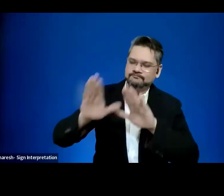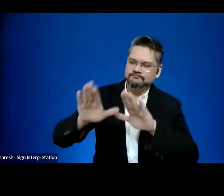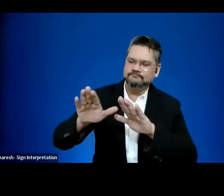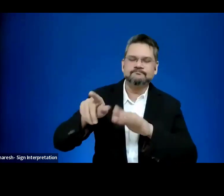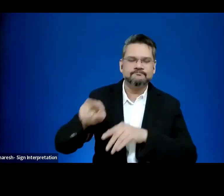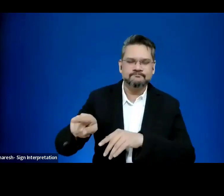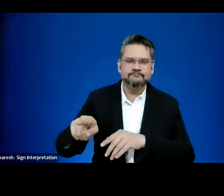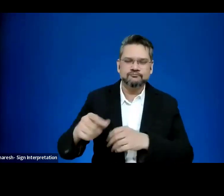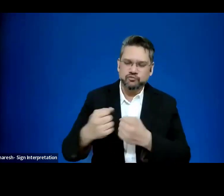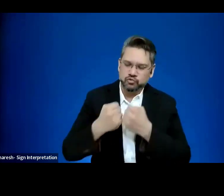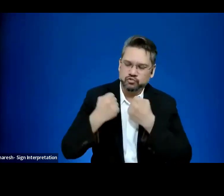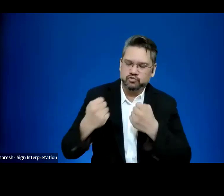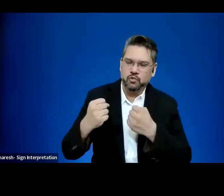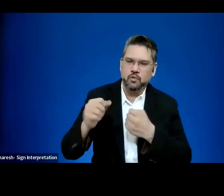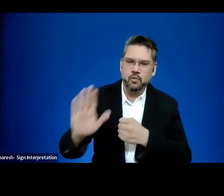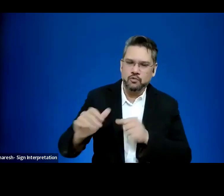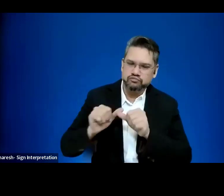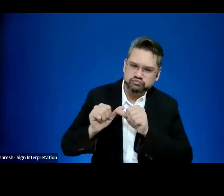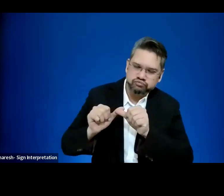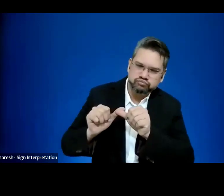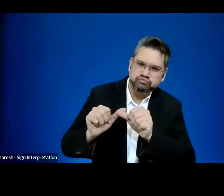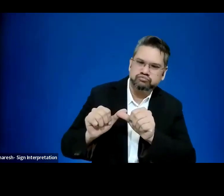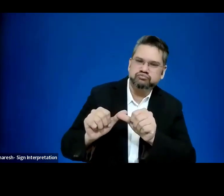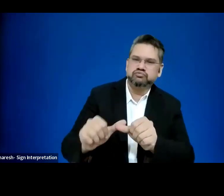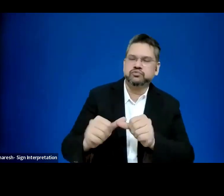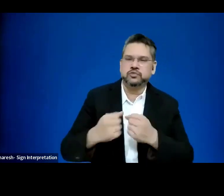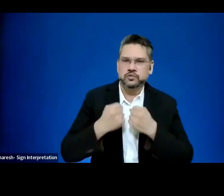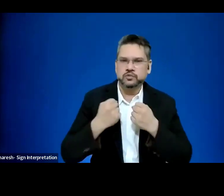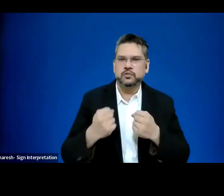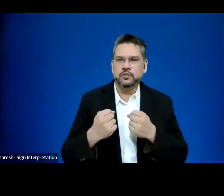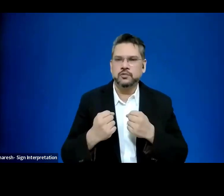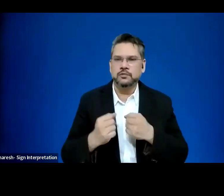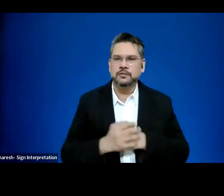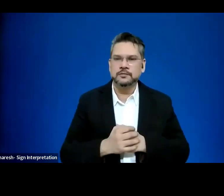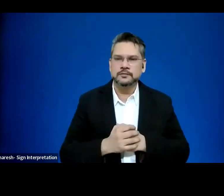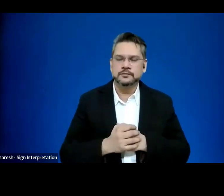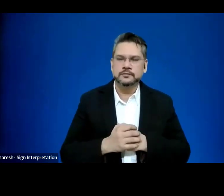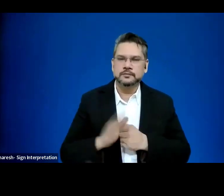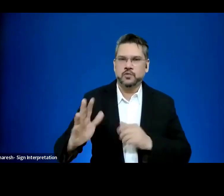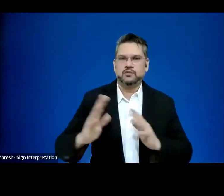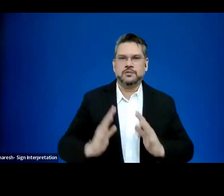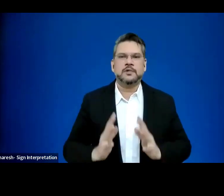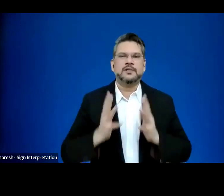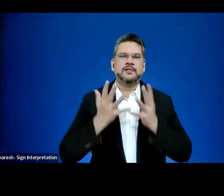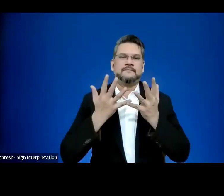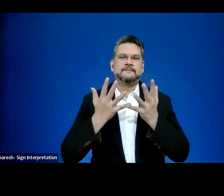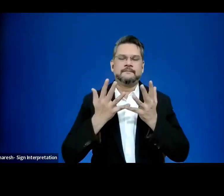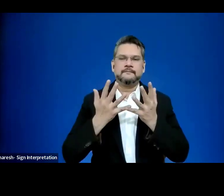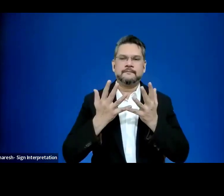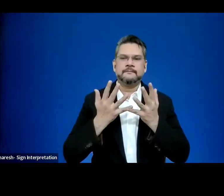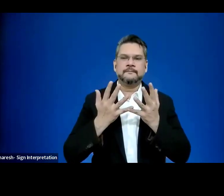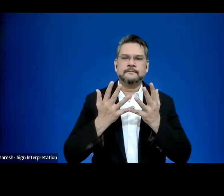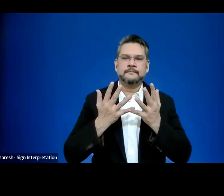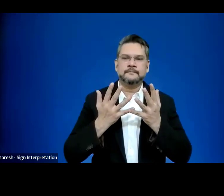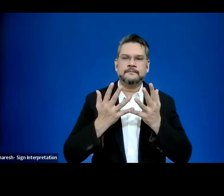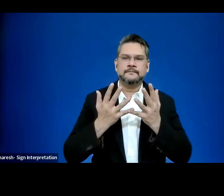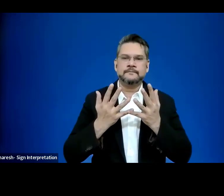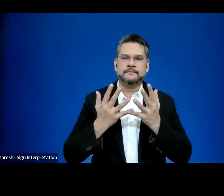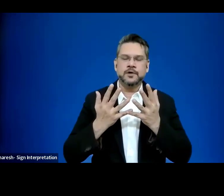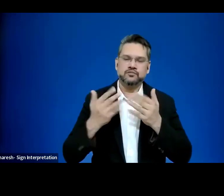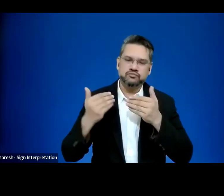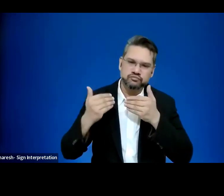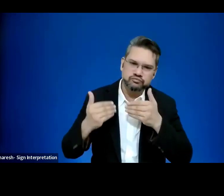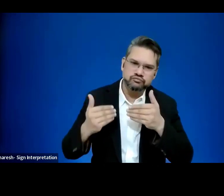来接受来失去母亲的痛。那我们全部，我想要跟 Netra 说，我会